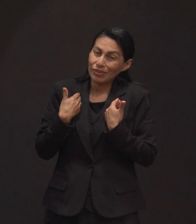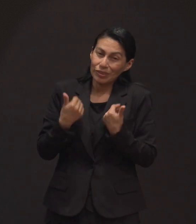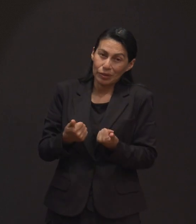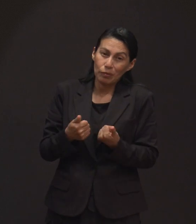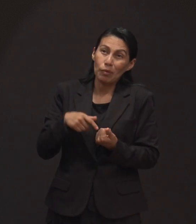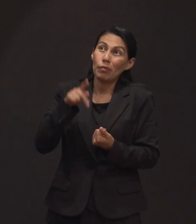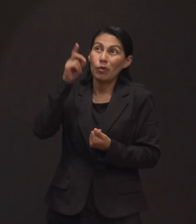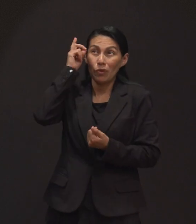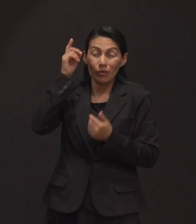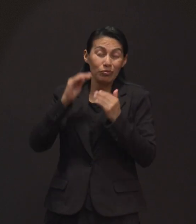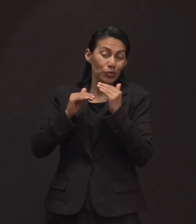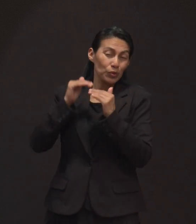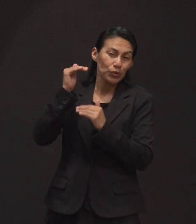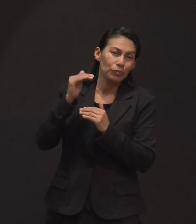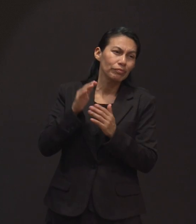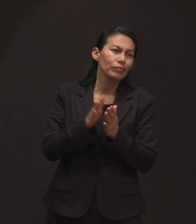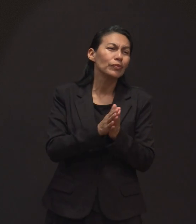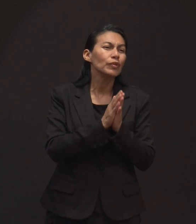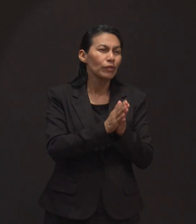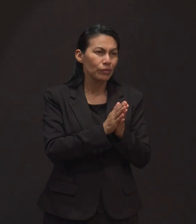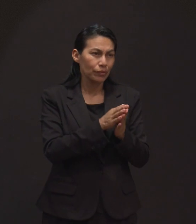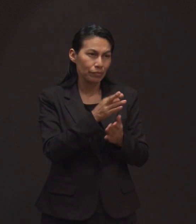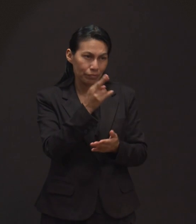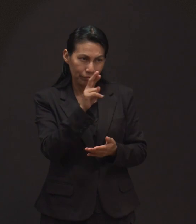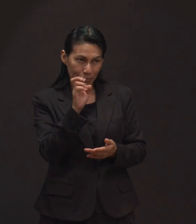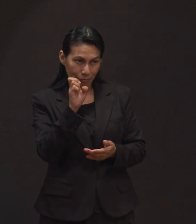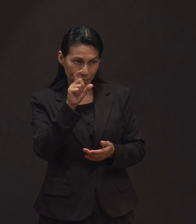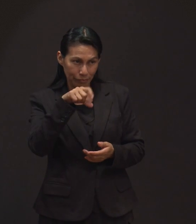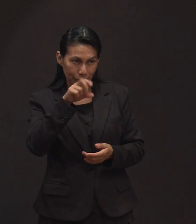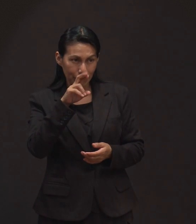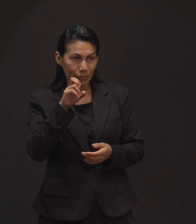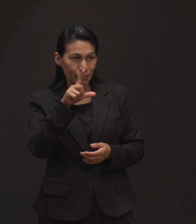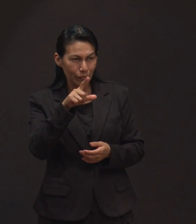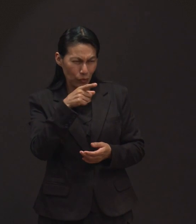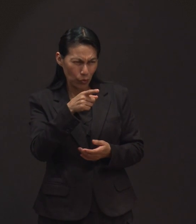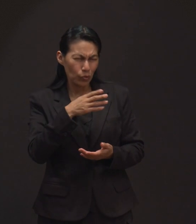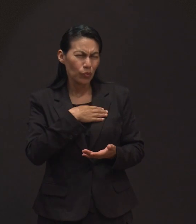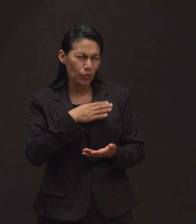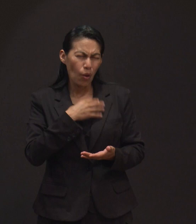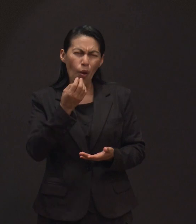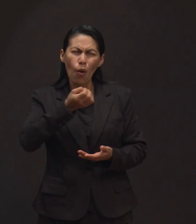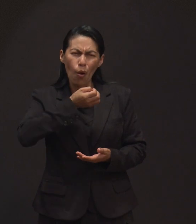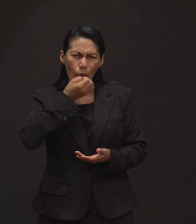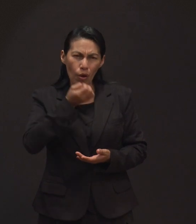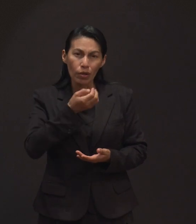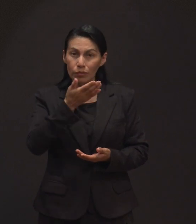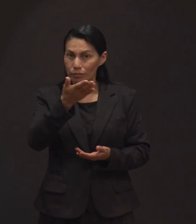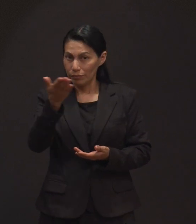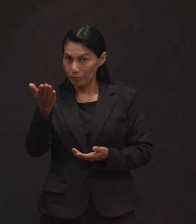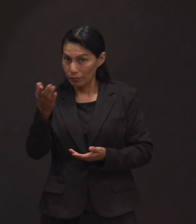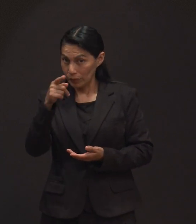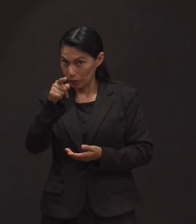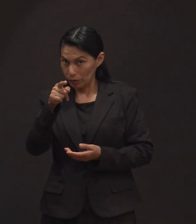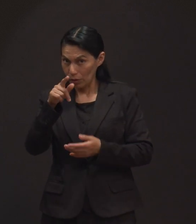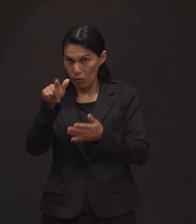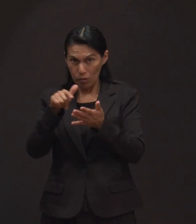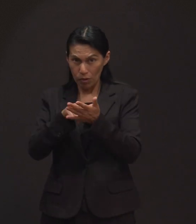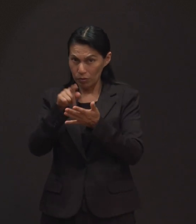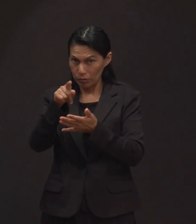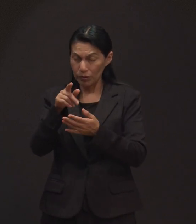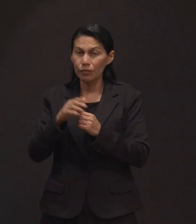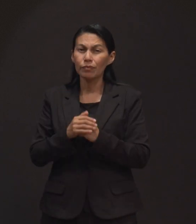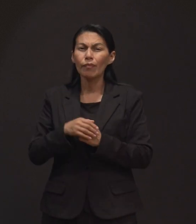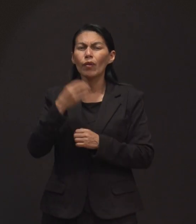siquiera. Así que, Raquel, yo te pediría que tengas la bondad de orar. Vamos a inclinar nuestro rostro allá donde estás,